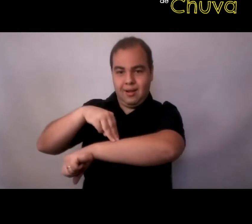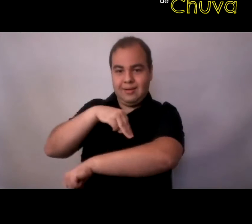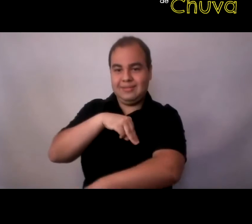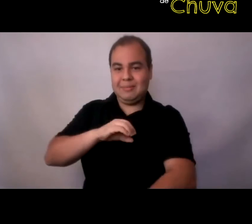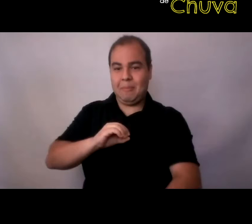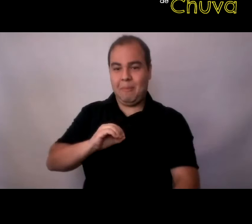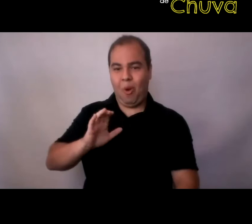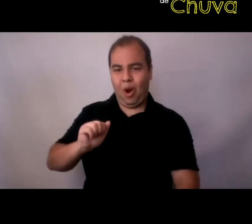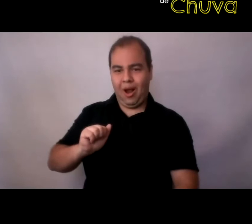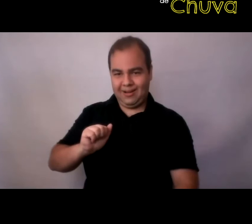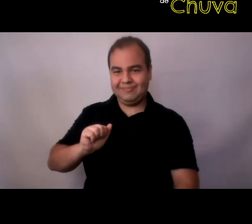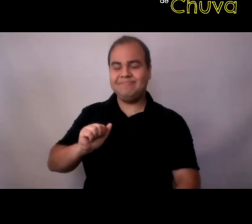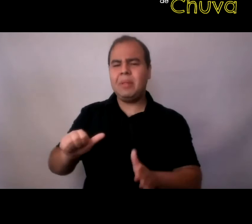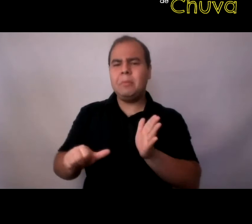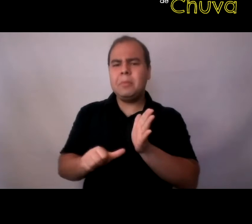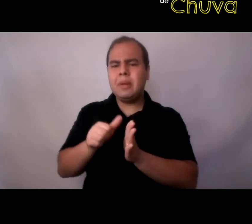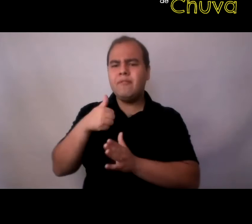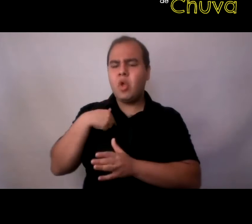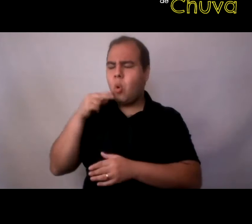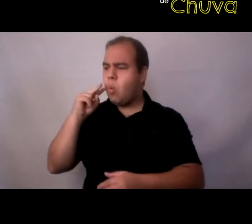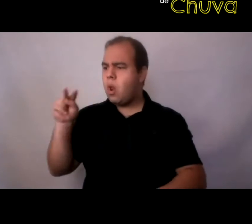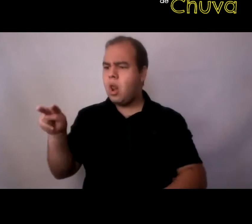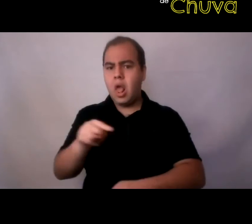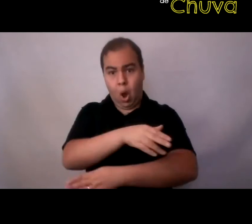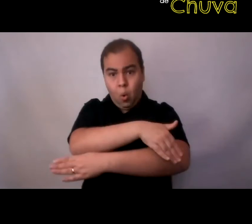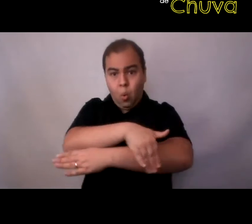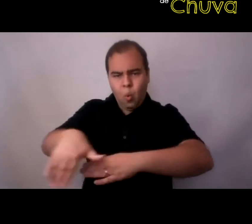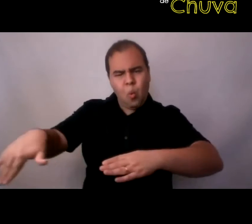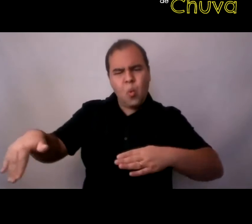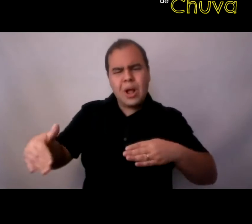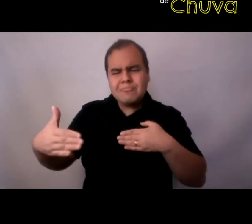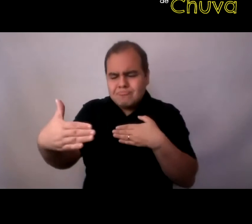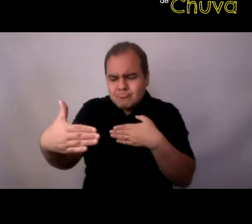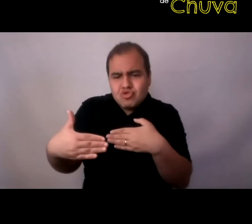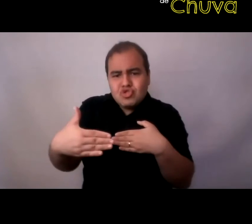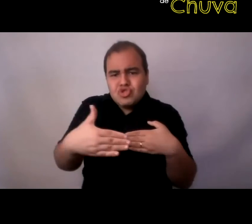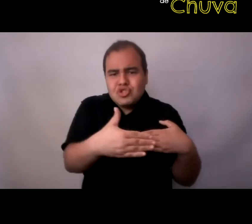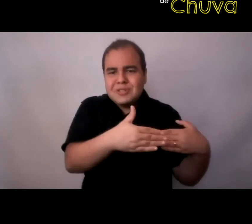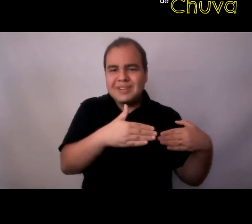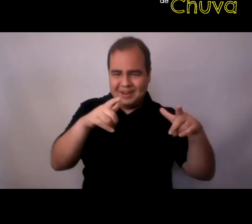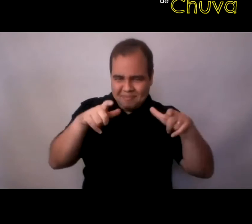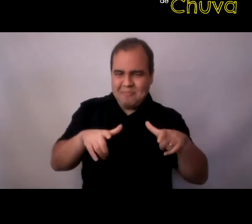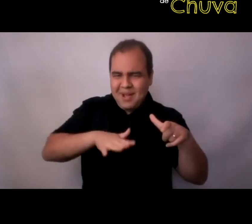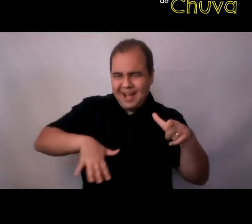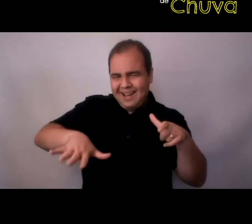eu olhei aquela rua deles, que é uma ruazinha pequenininha de bairro, né?